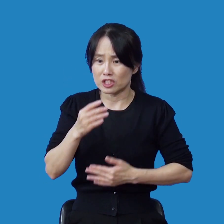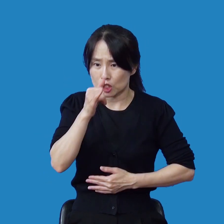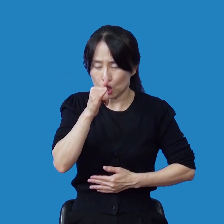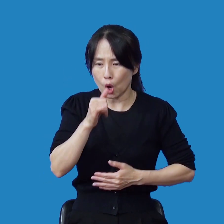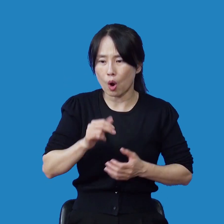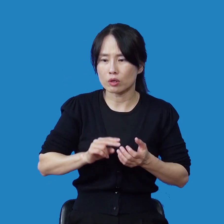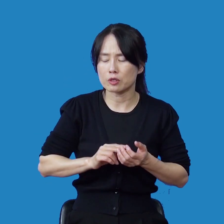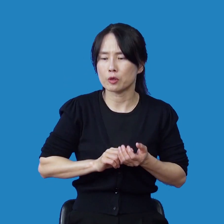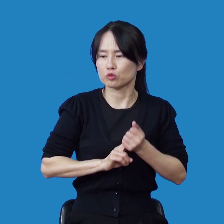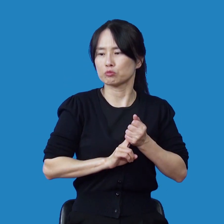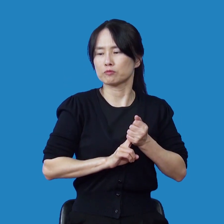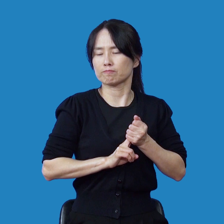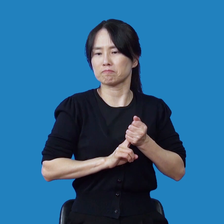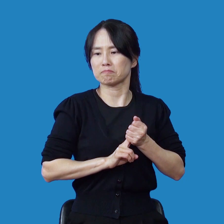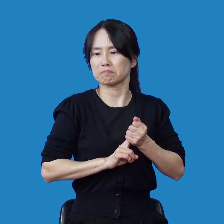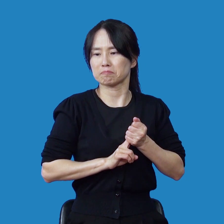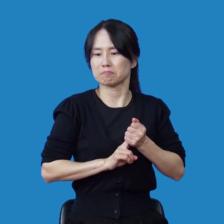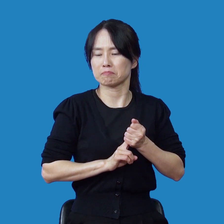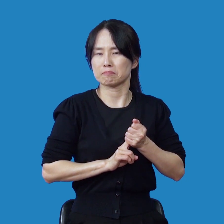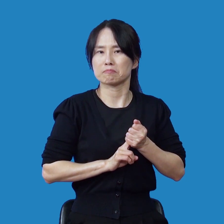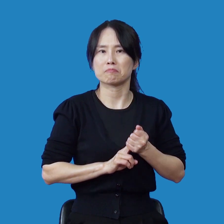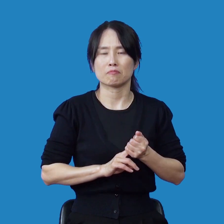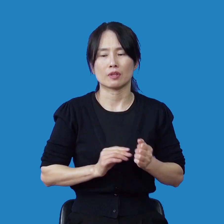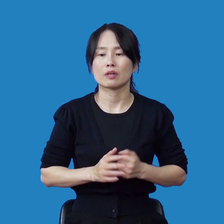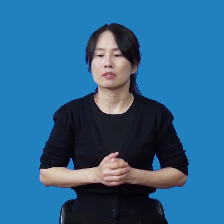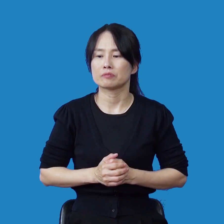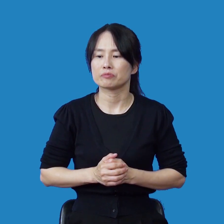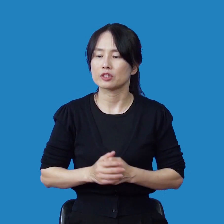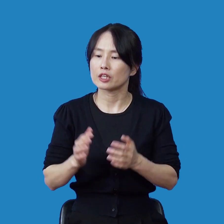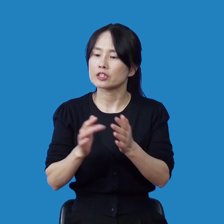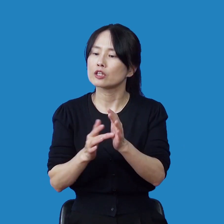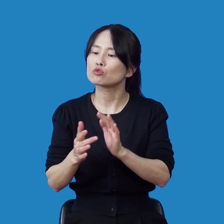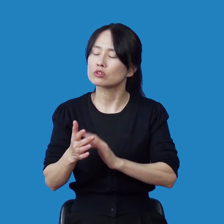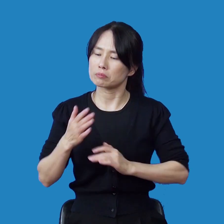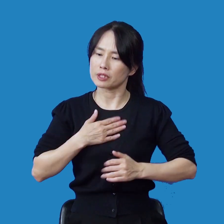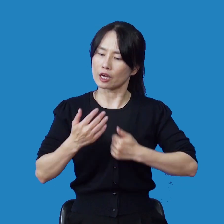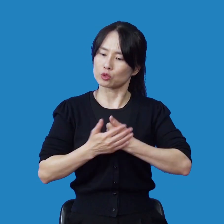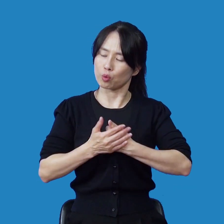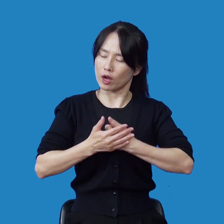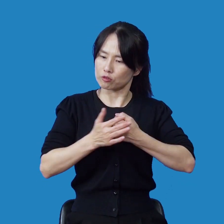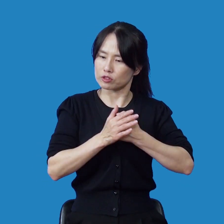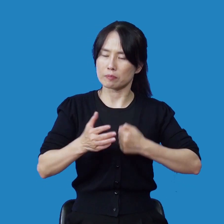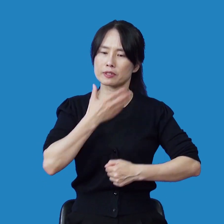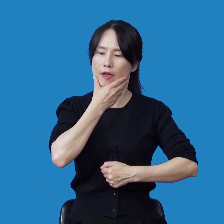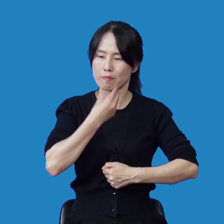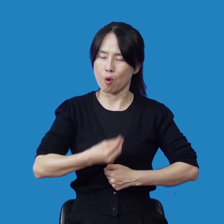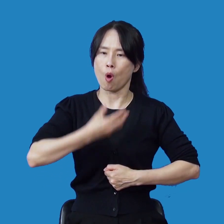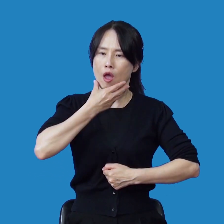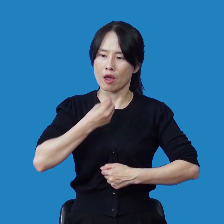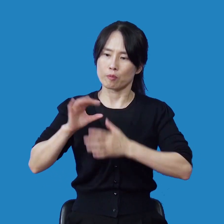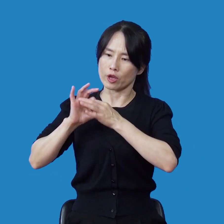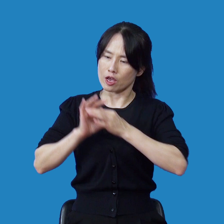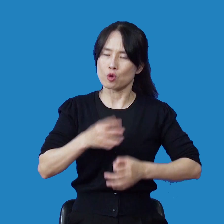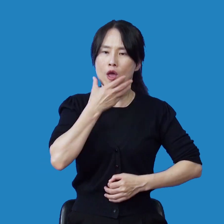숨겼고 대신에 예수님이 자기를 어떻게 도와주고 계신지에 대해서 끊임없이 얘기를